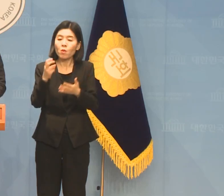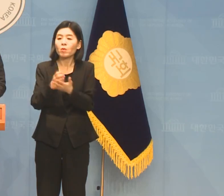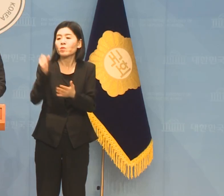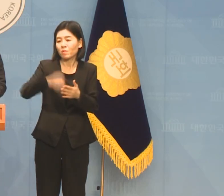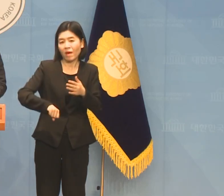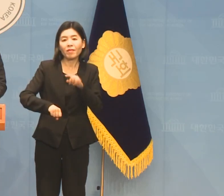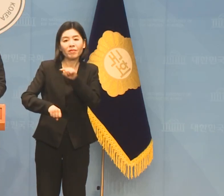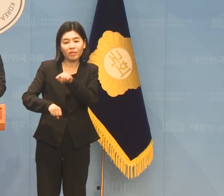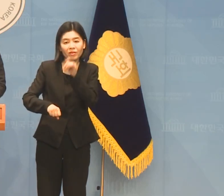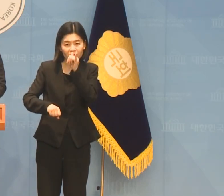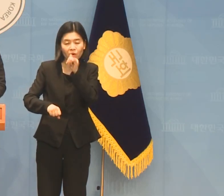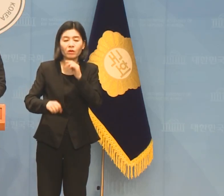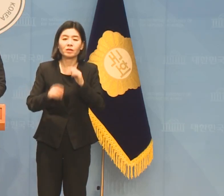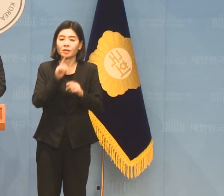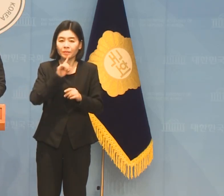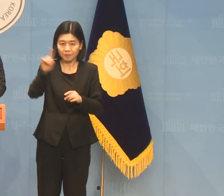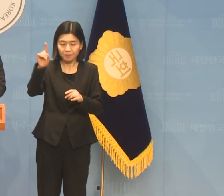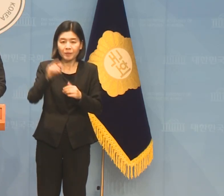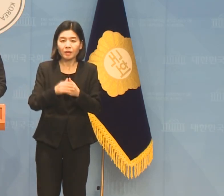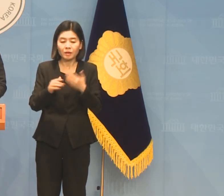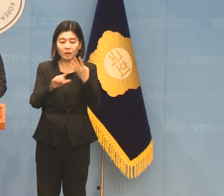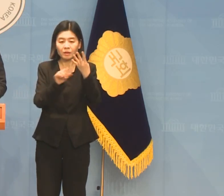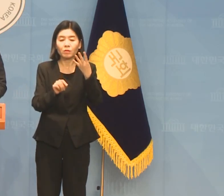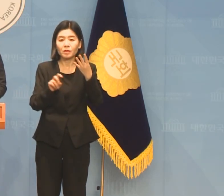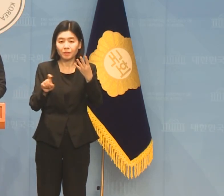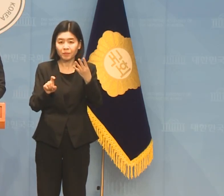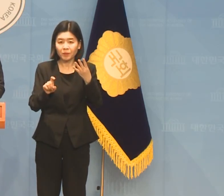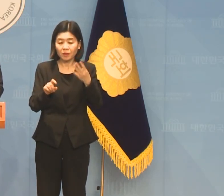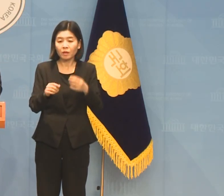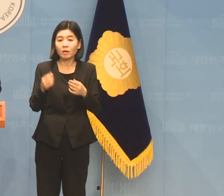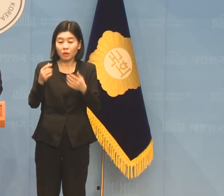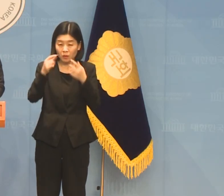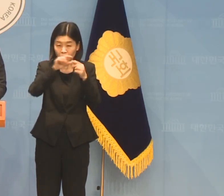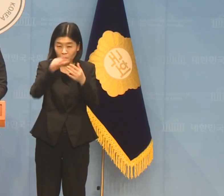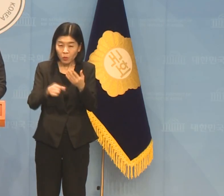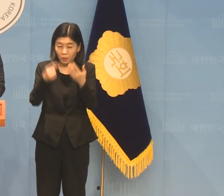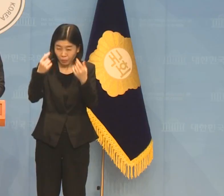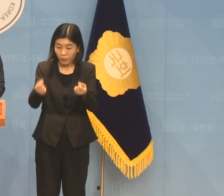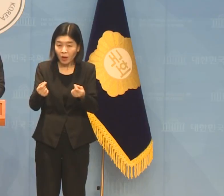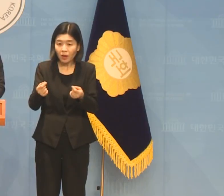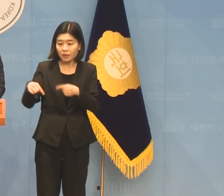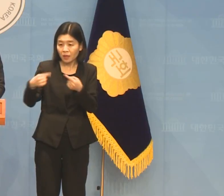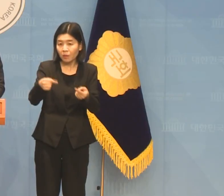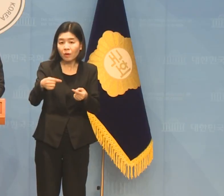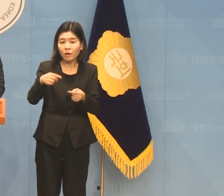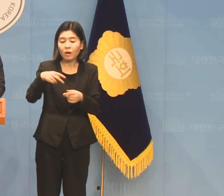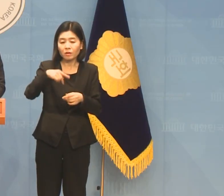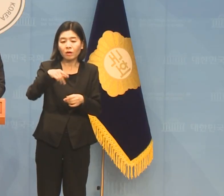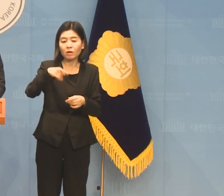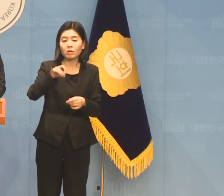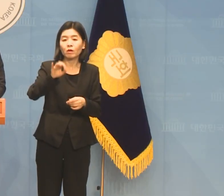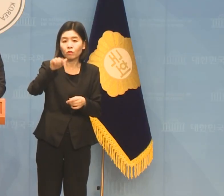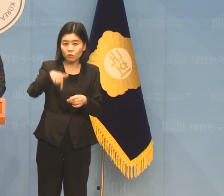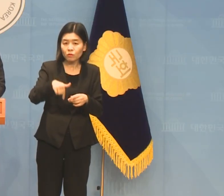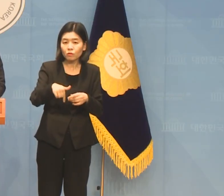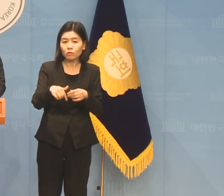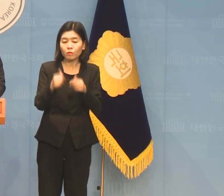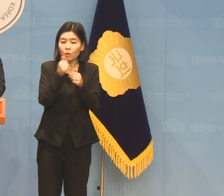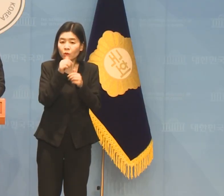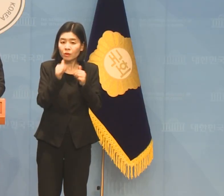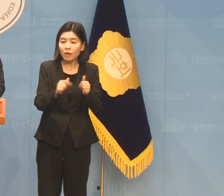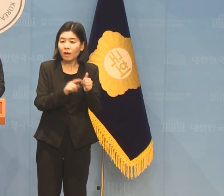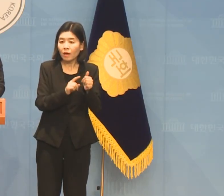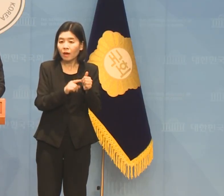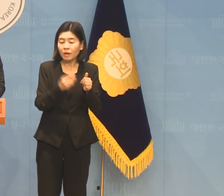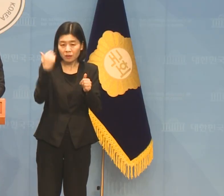방송통신심의위원회에 신고 접수하였습니다. 지난 4월 10일 동일 프로그램에서 패널로 출연하던 서종욱 변호사가 유사한 상황으로